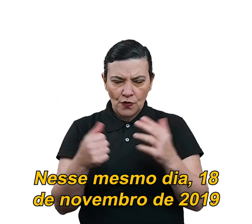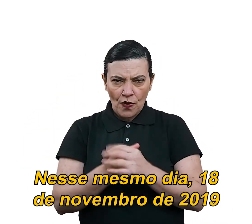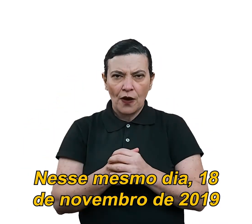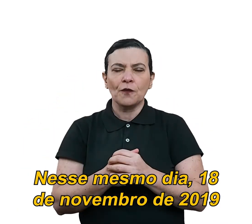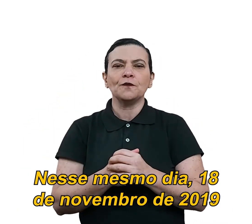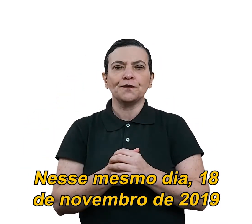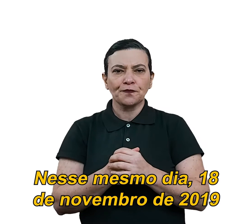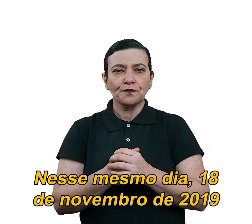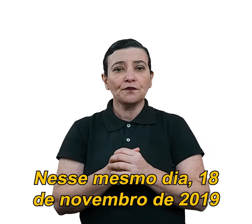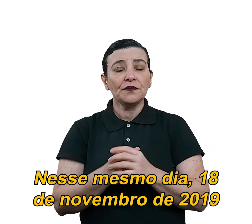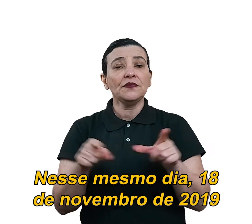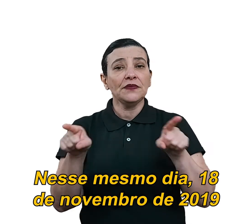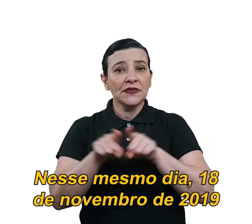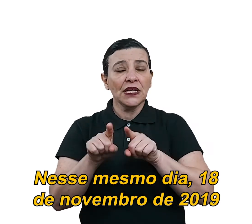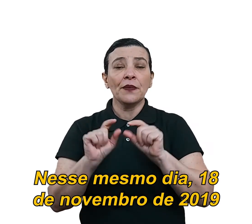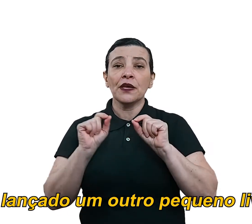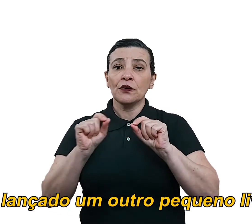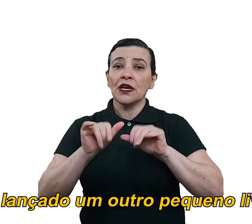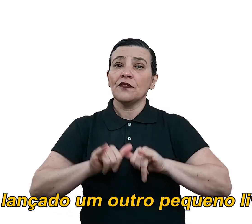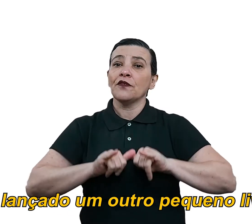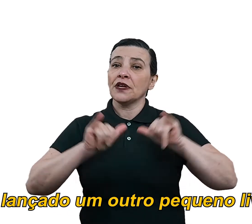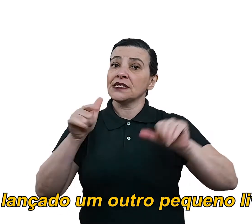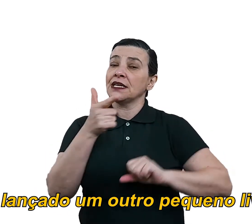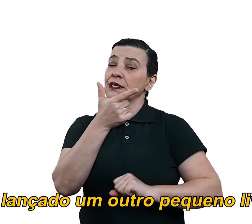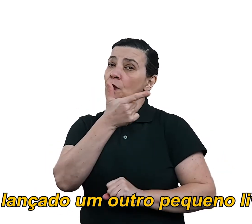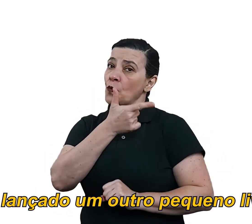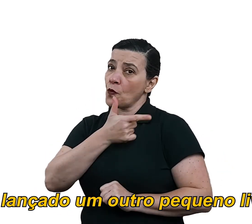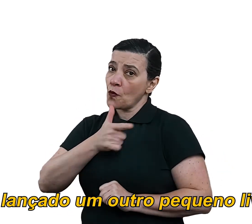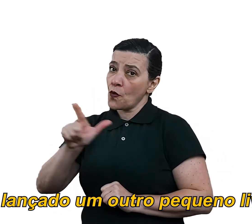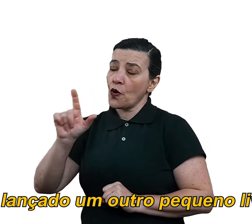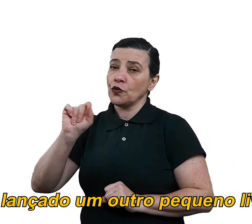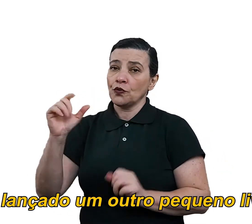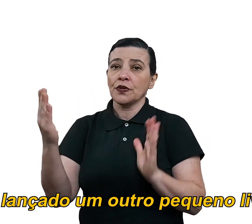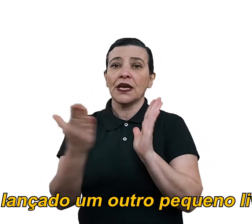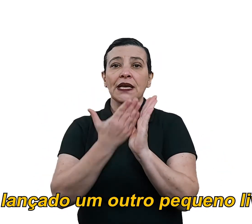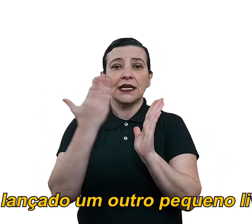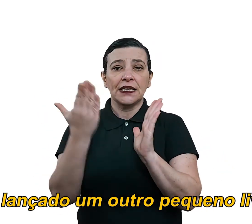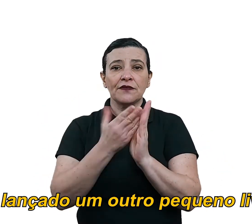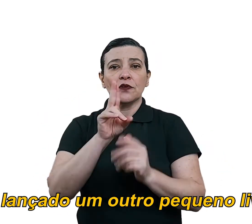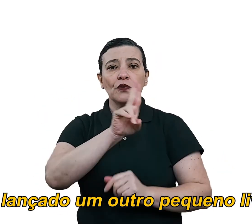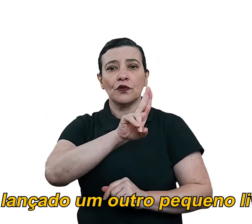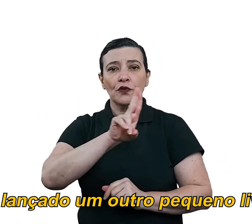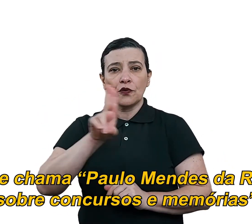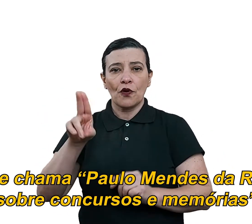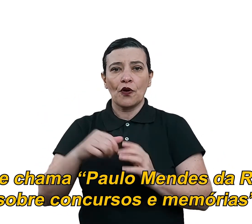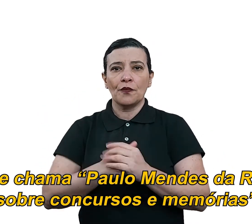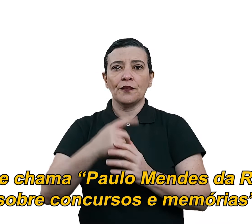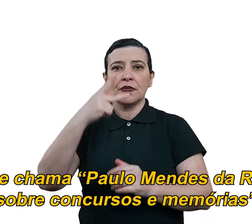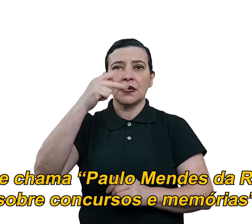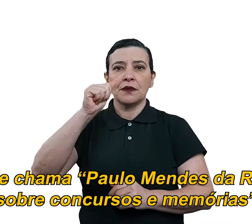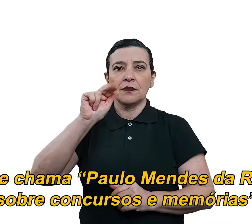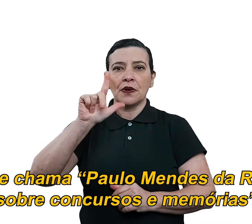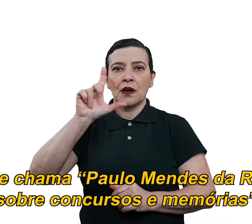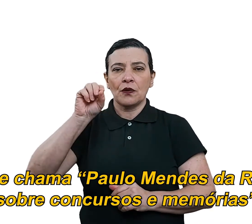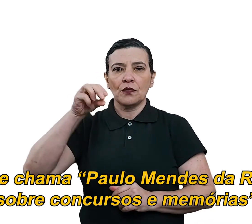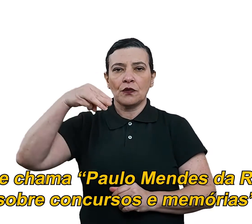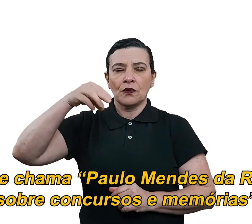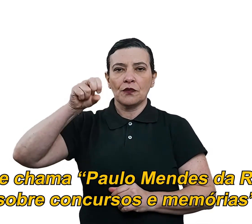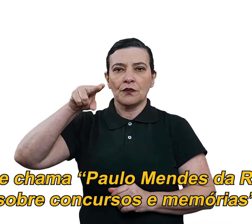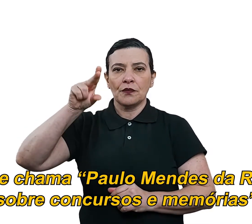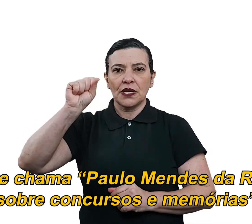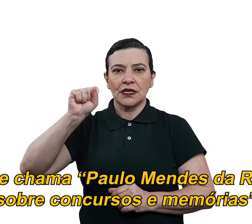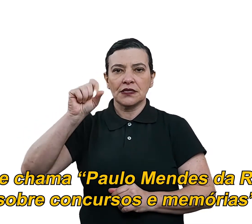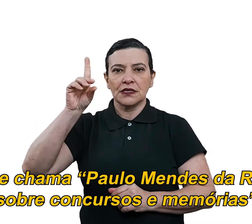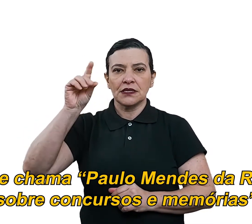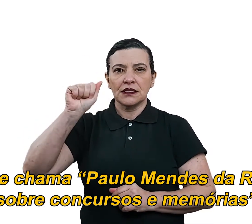dia, 18 de novembro de 2019, foi lançado um outro pequeno livro que se chama Paulo